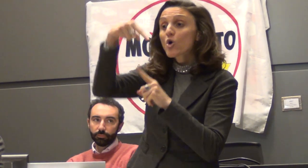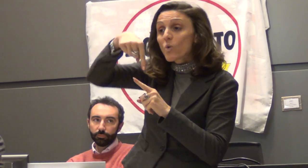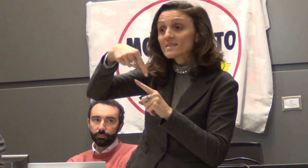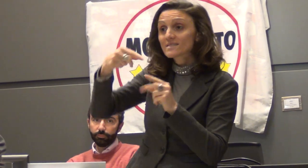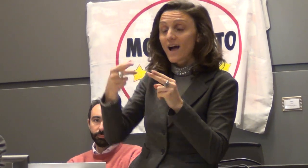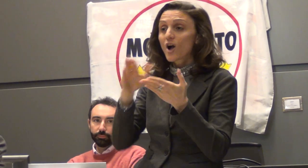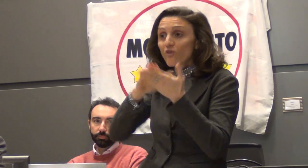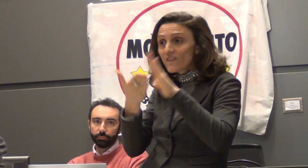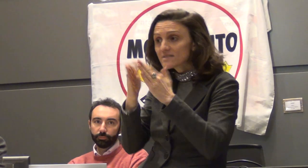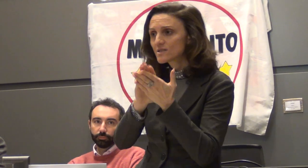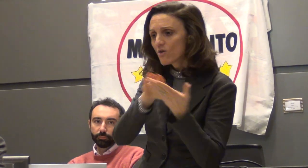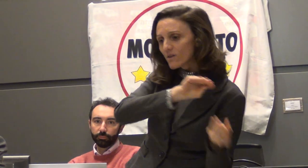e la promozione della lingua dei segni